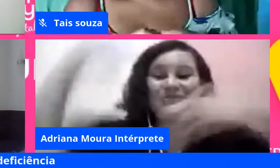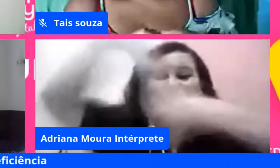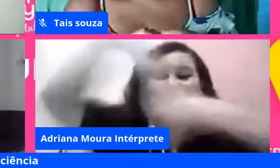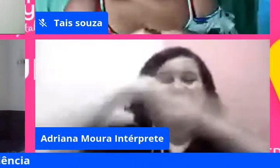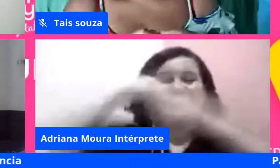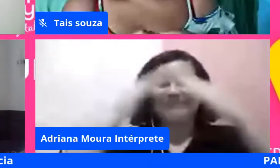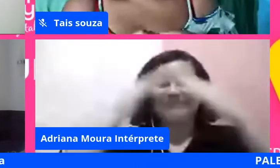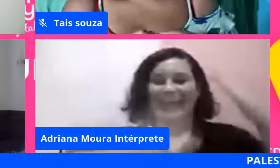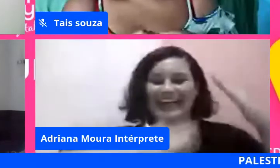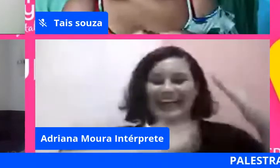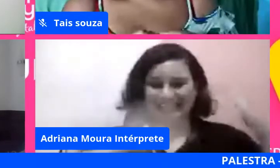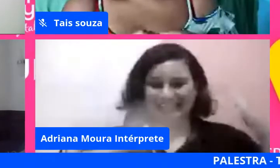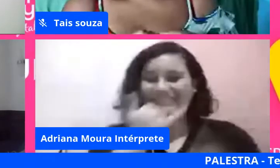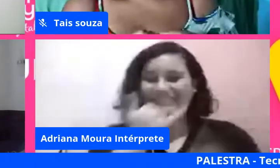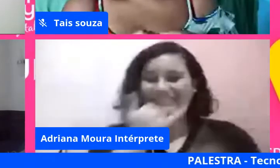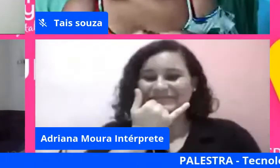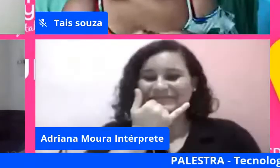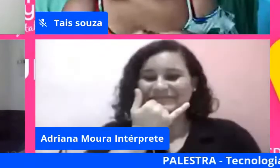tem uma interferência lá.